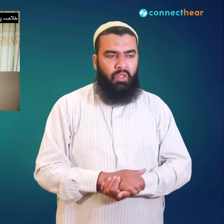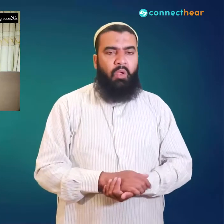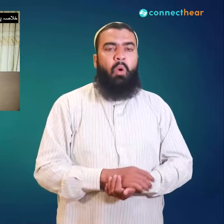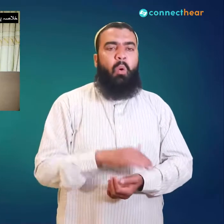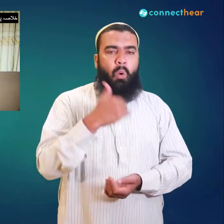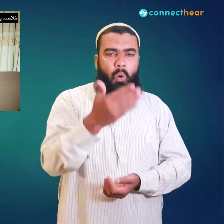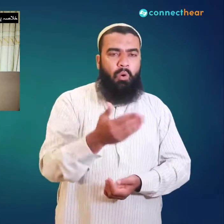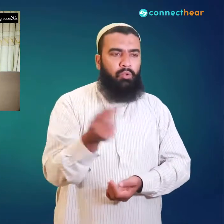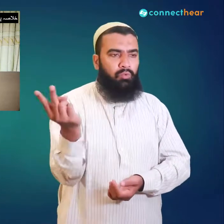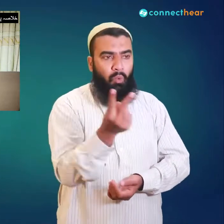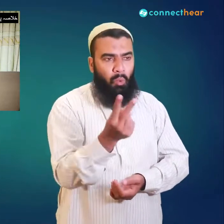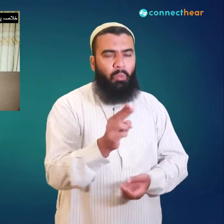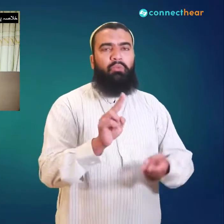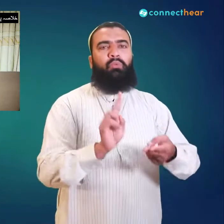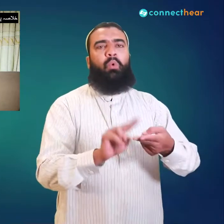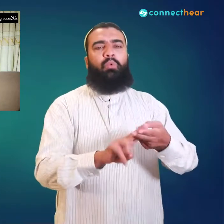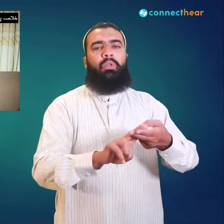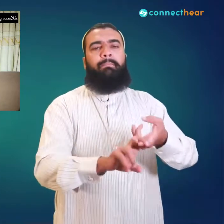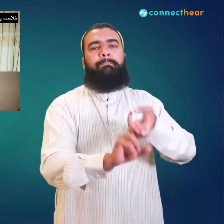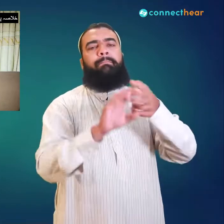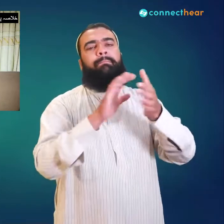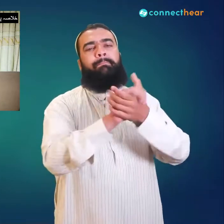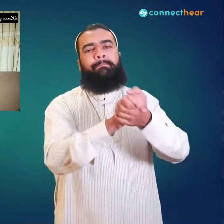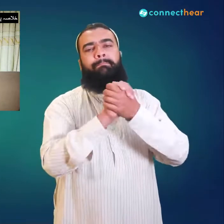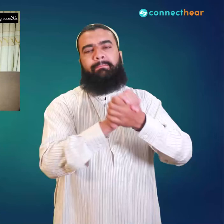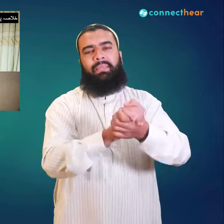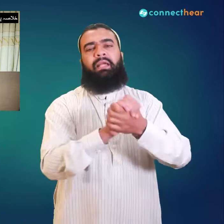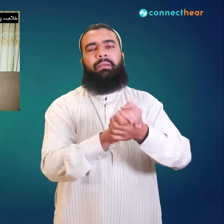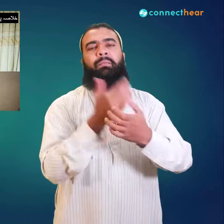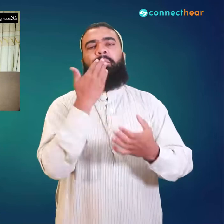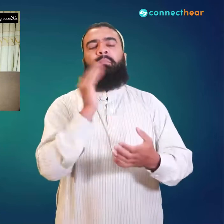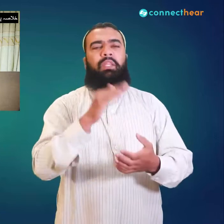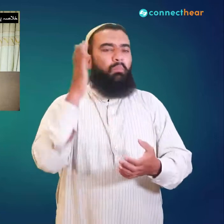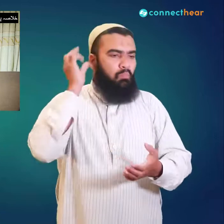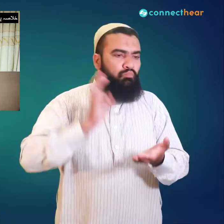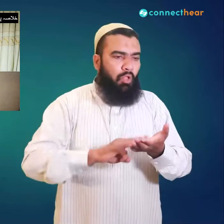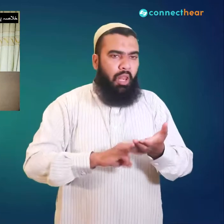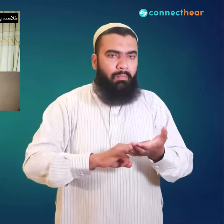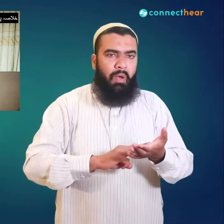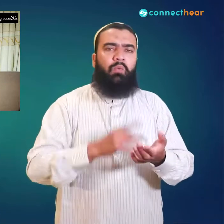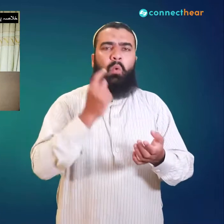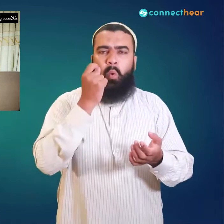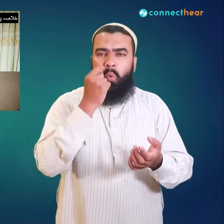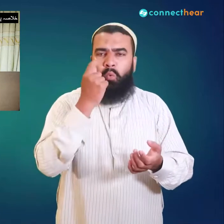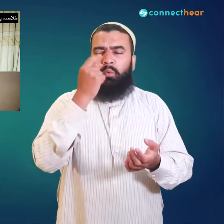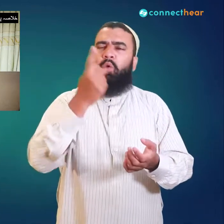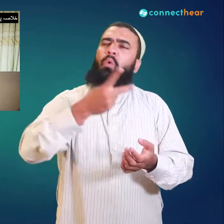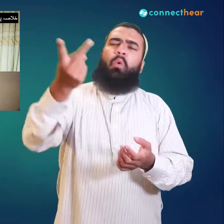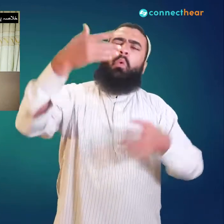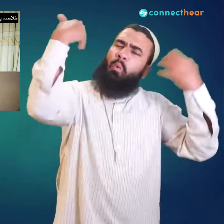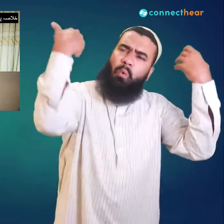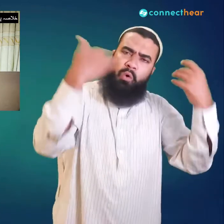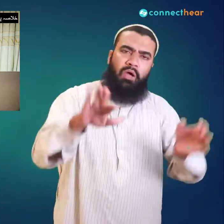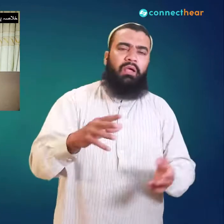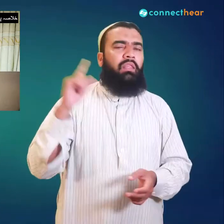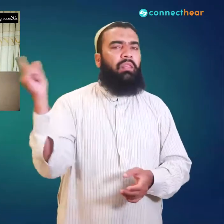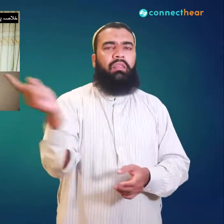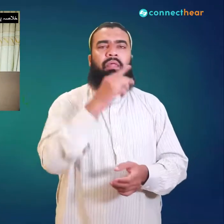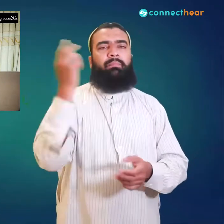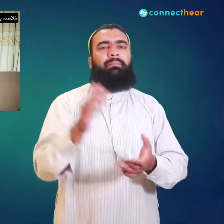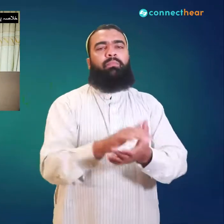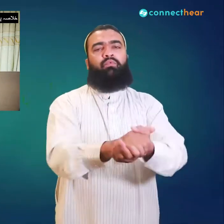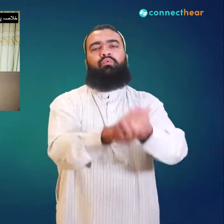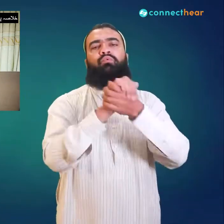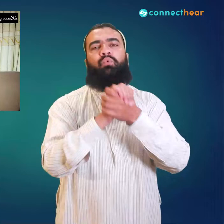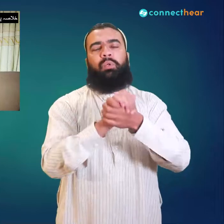دوسرے کے یہ دوست ہیں، اہل ایمان ایک دوسرے کے قلبی دوست ہوتے ہیں، قلبی محبت ان کے اندر ہوتی ہے۔ اور